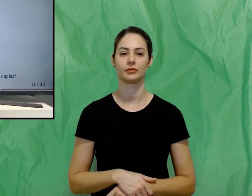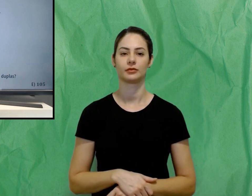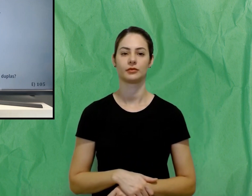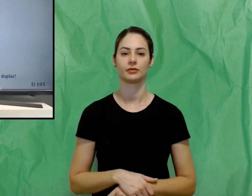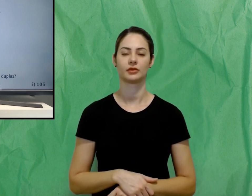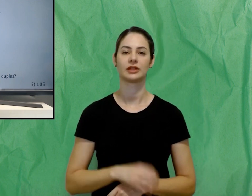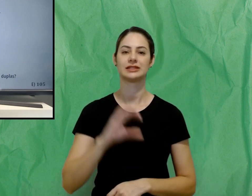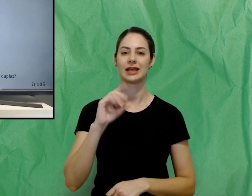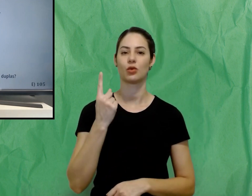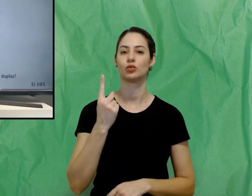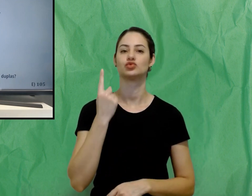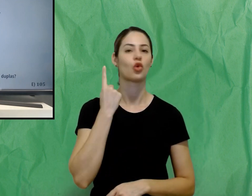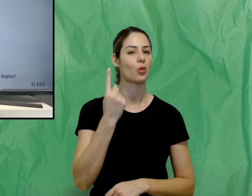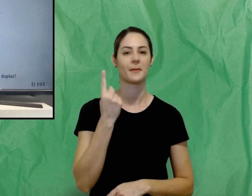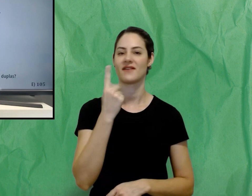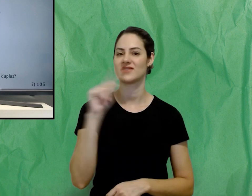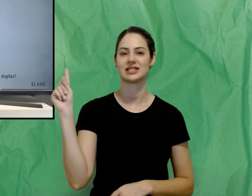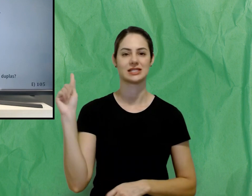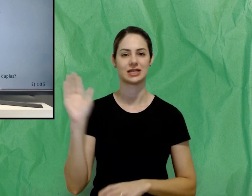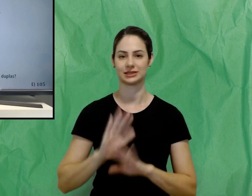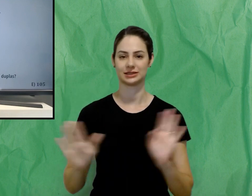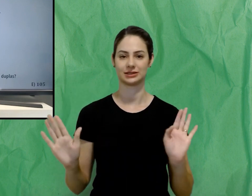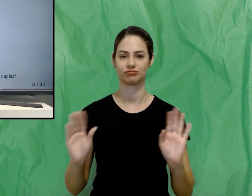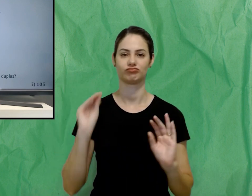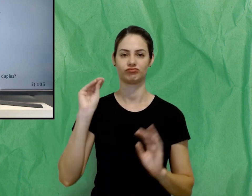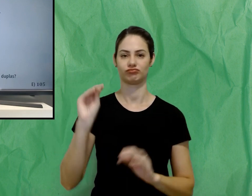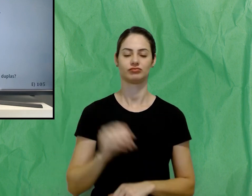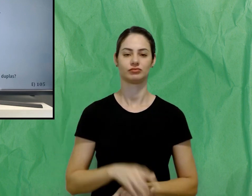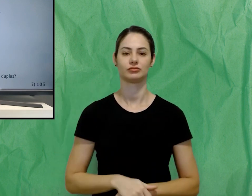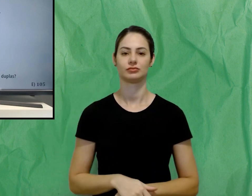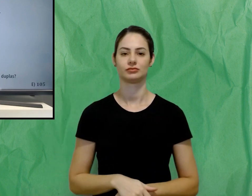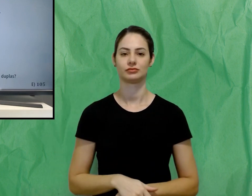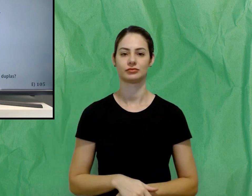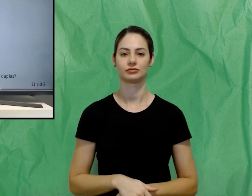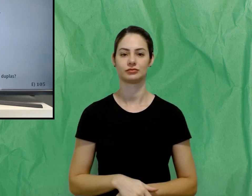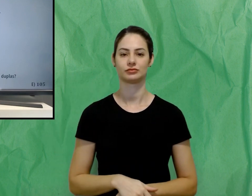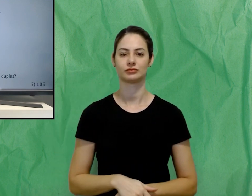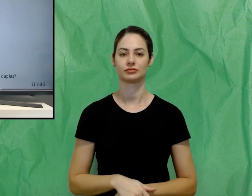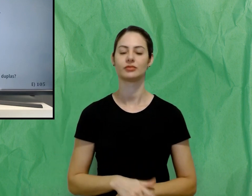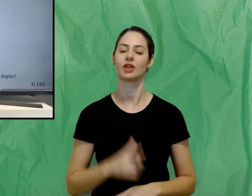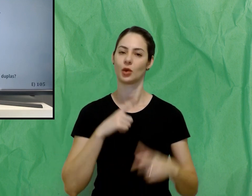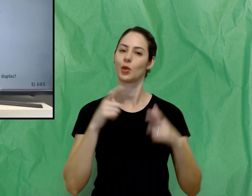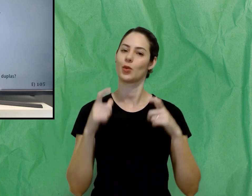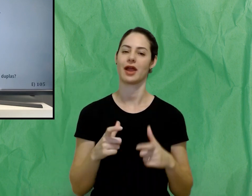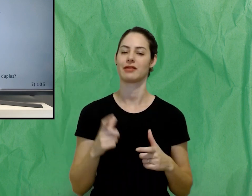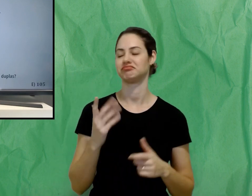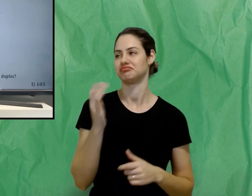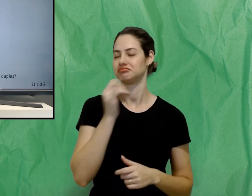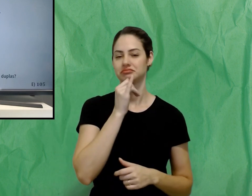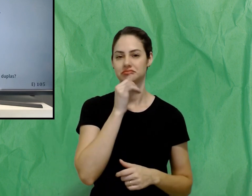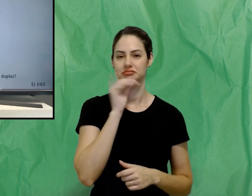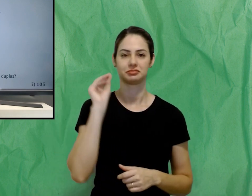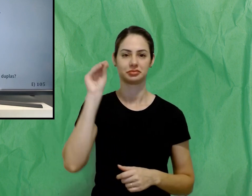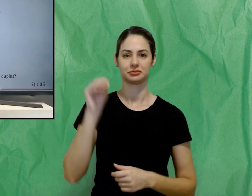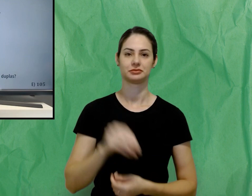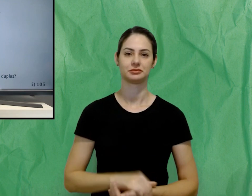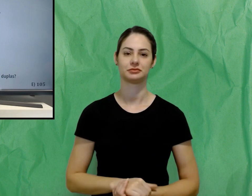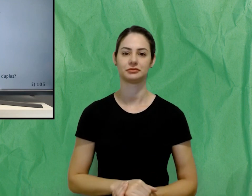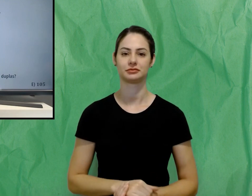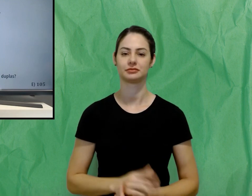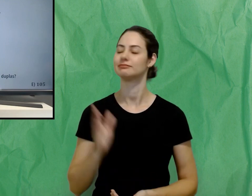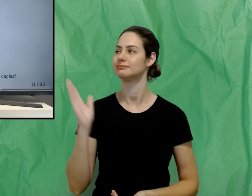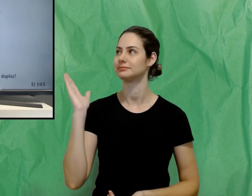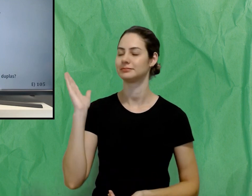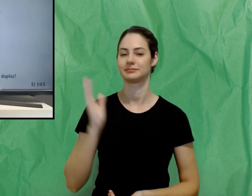dizer que ele está marcando a posição. Agora sim eu tenho uma posição para ele aqui, e aí eu simplesmente tenho que